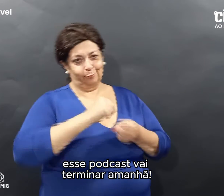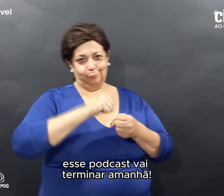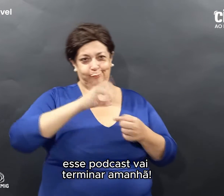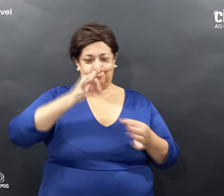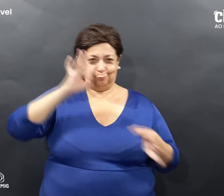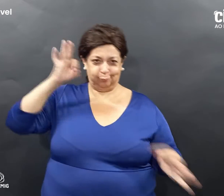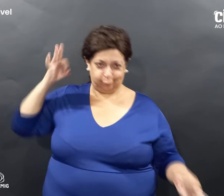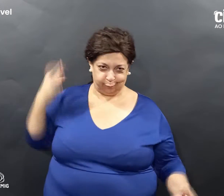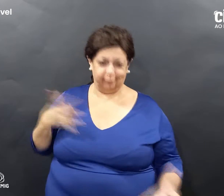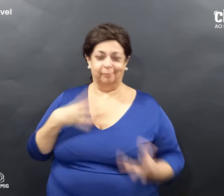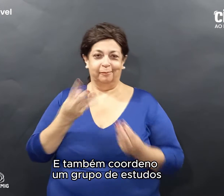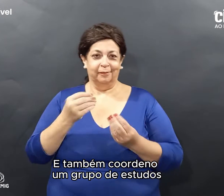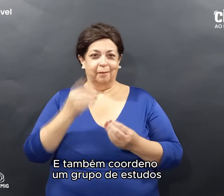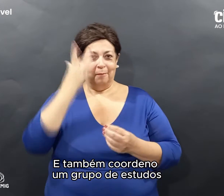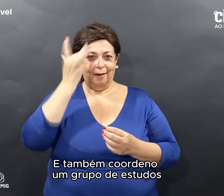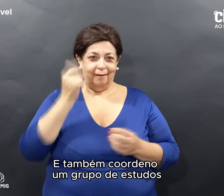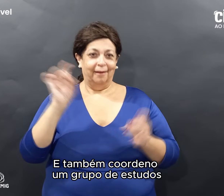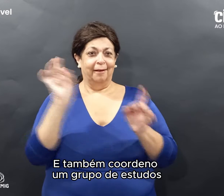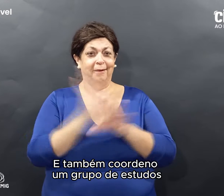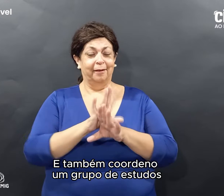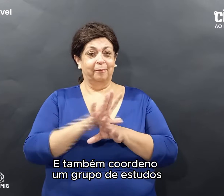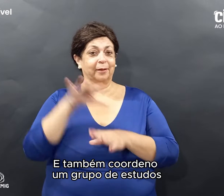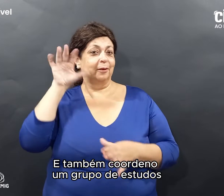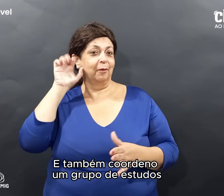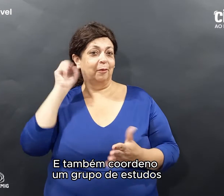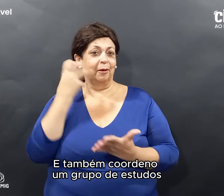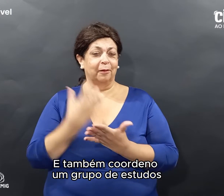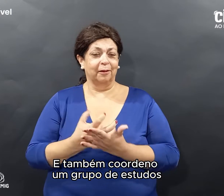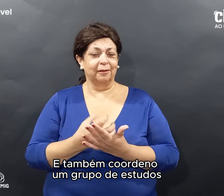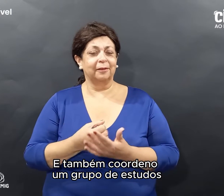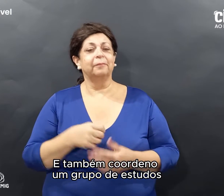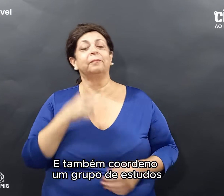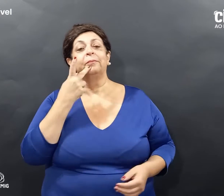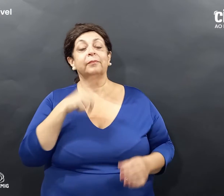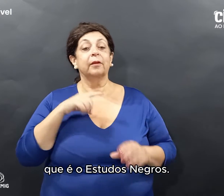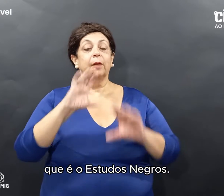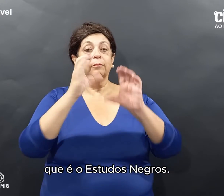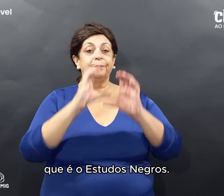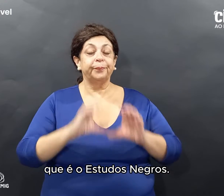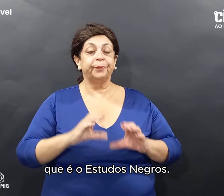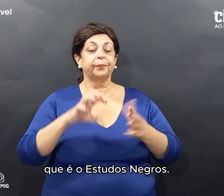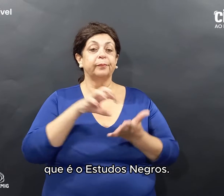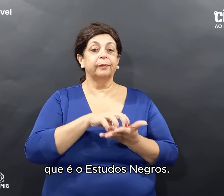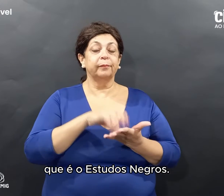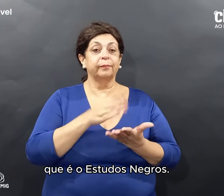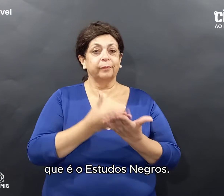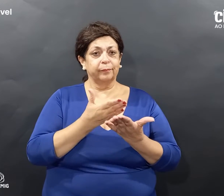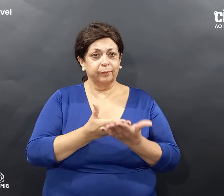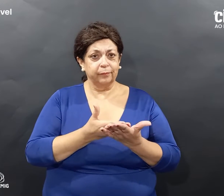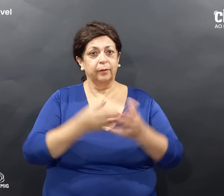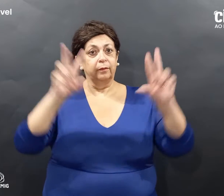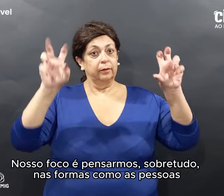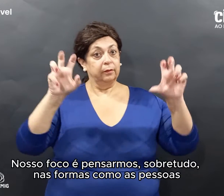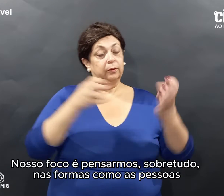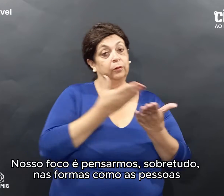terminar amanhã. E também eu coordeno um grupo de estudos, que é o Estudos